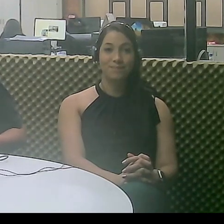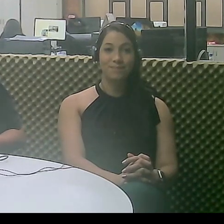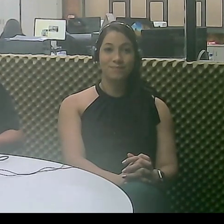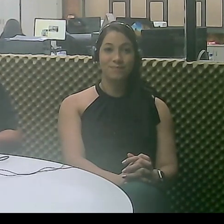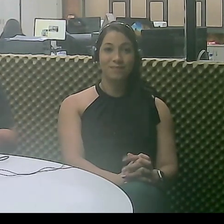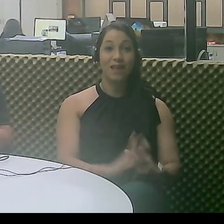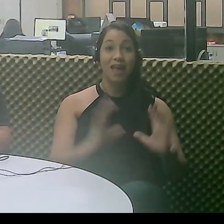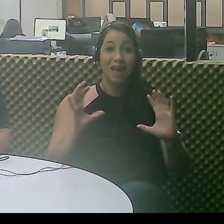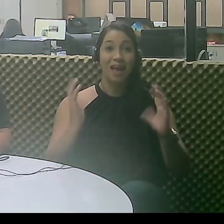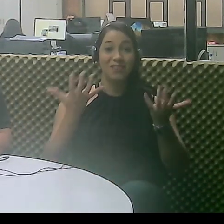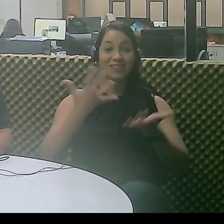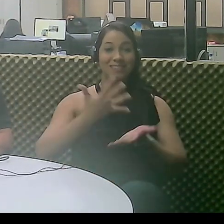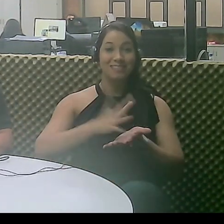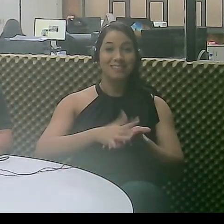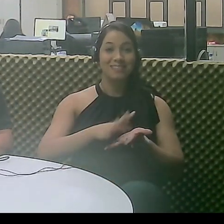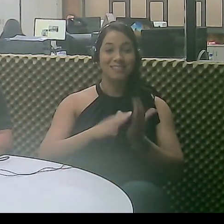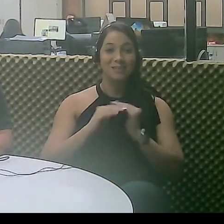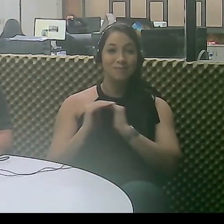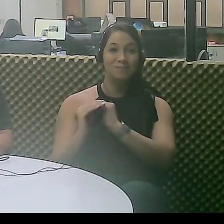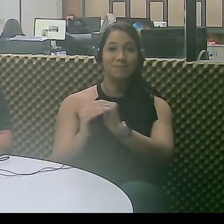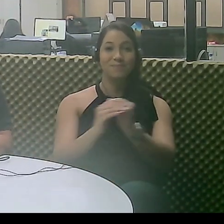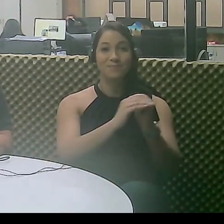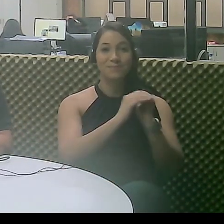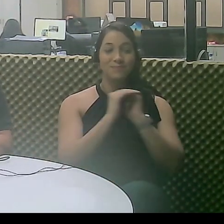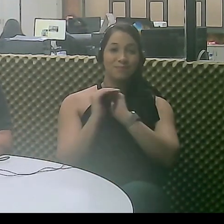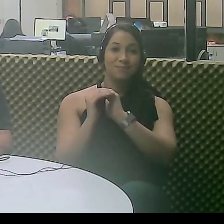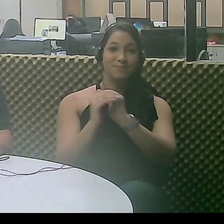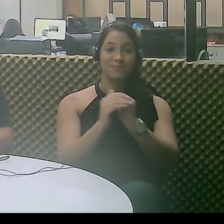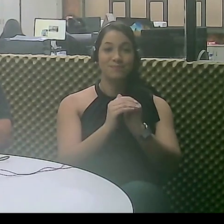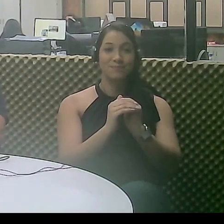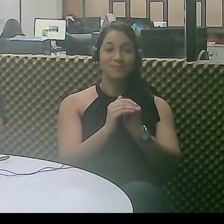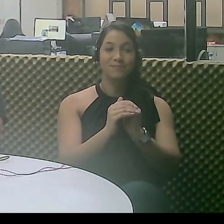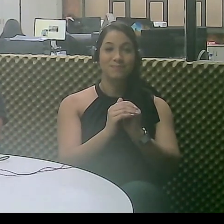edição do evento Samba da Igualdade.